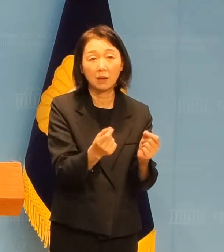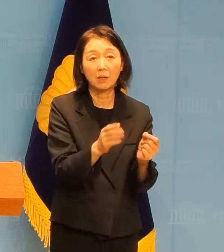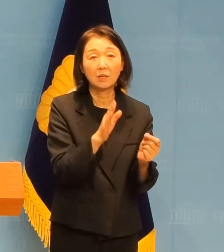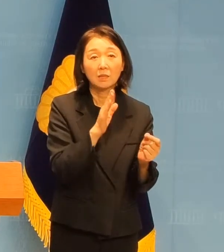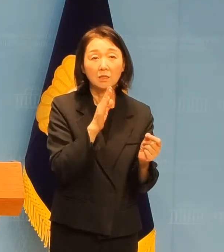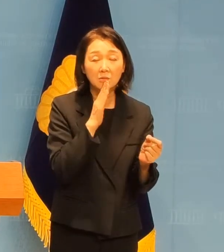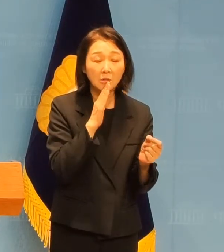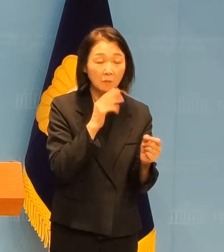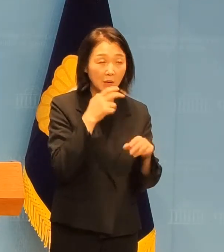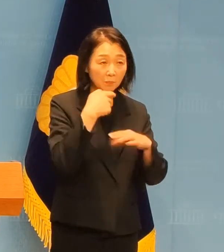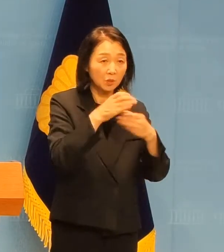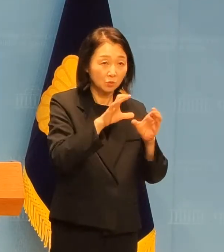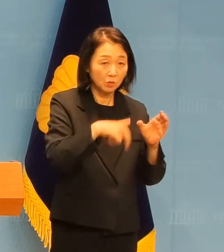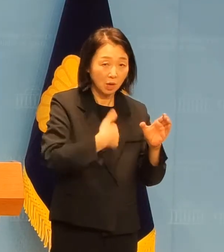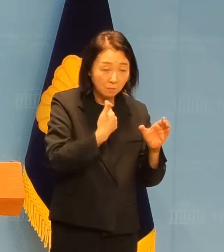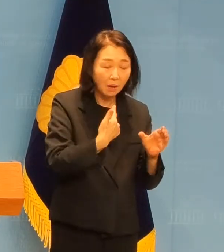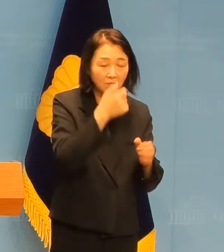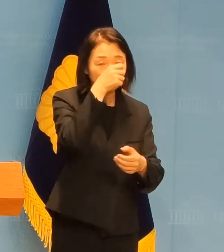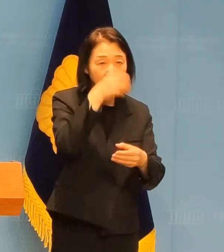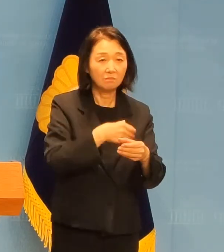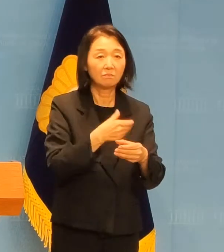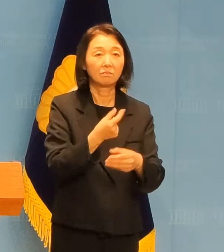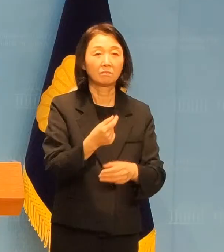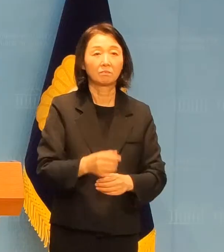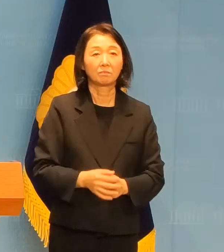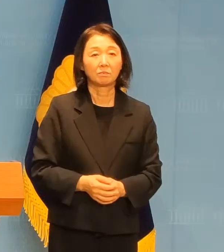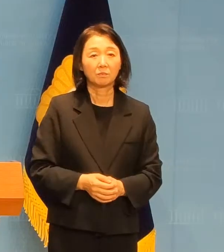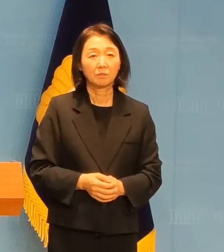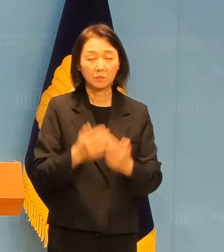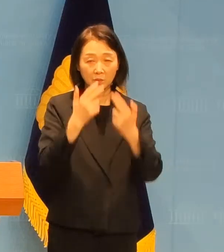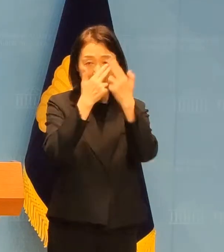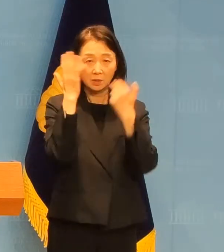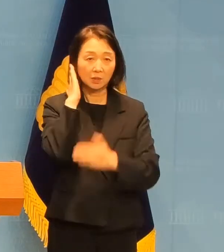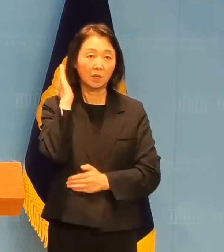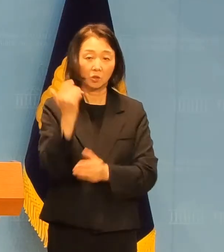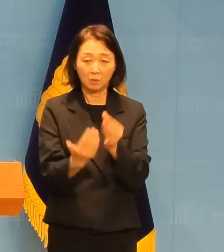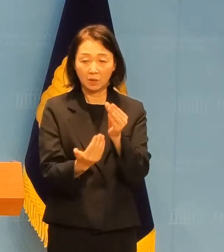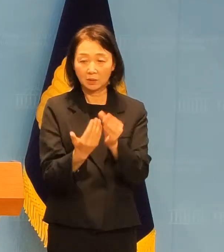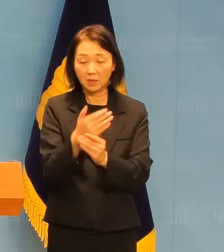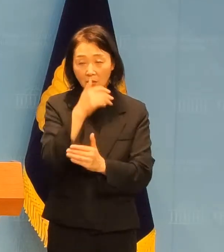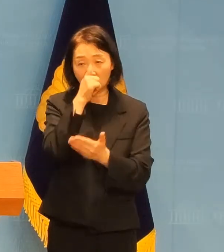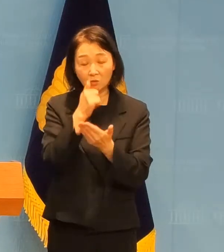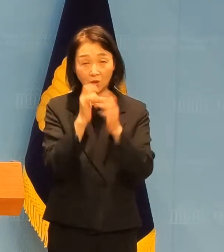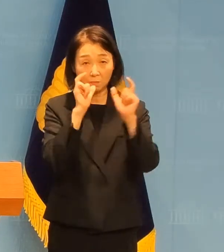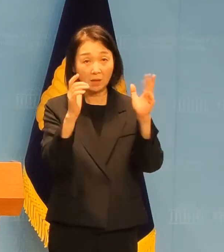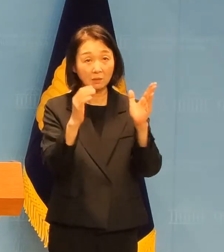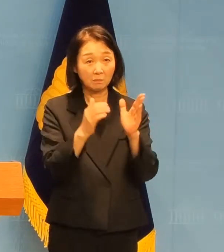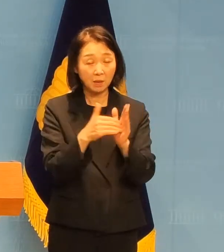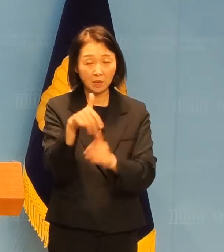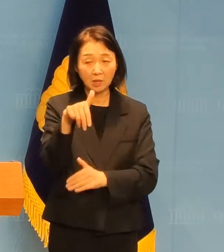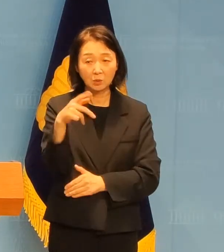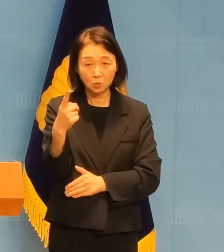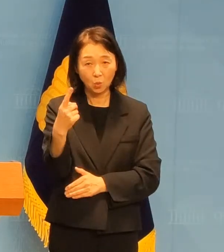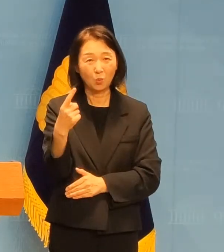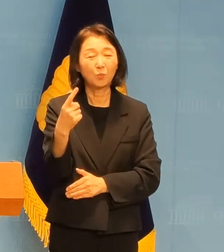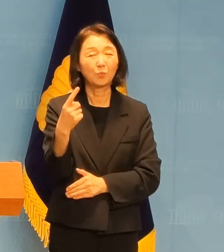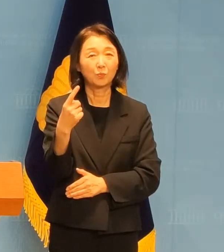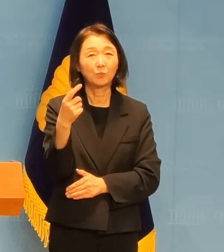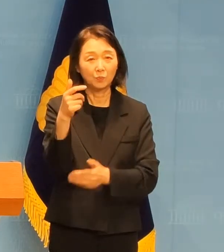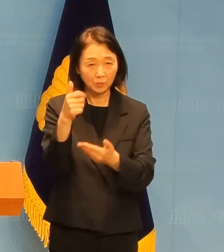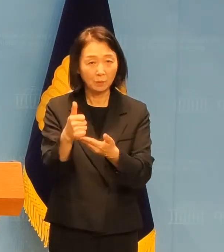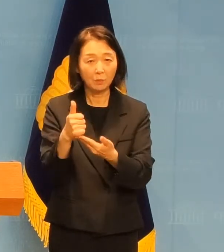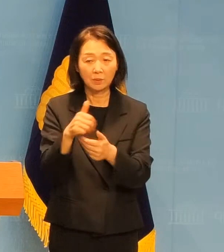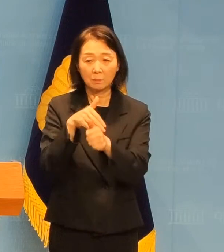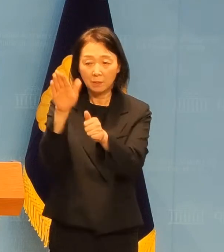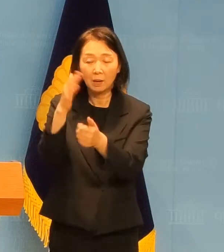정작 본인들은 철면피입니다. 이재명 대통령 사건을 유죄로 판결한 조희대 대법원장을